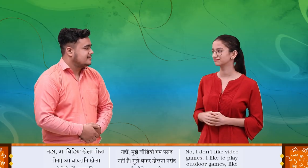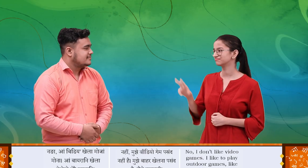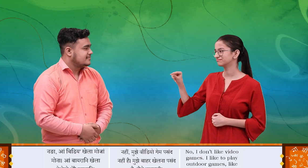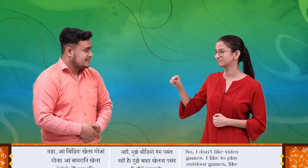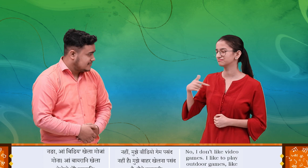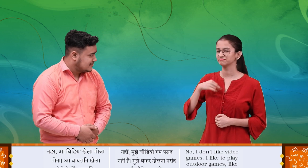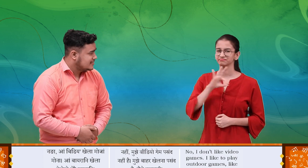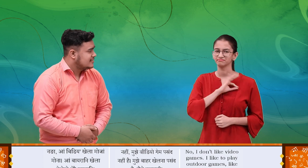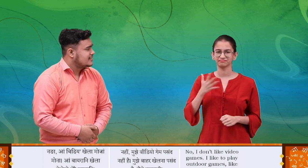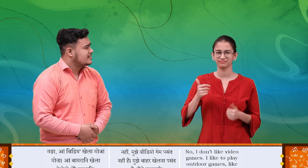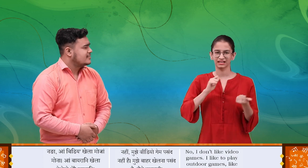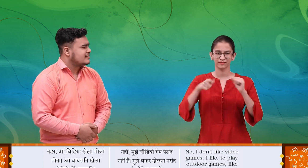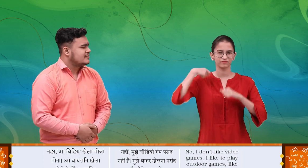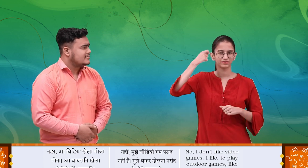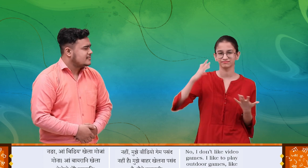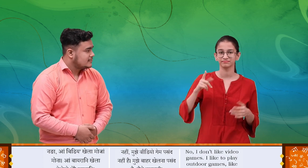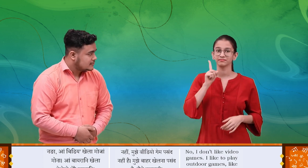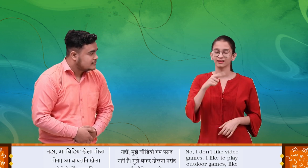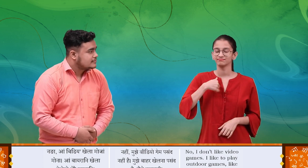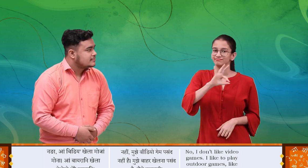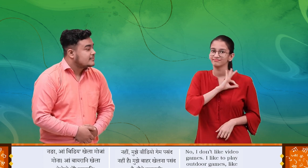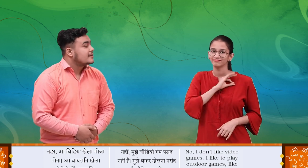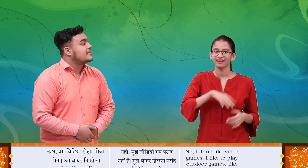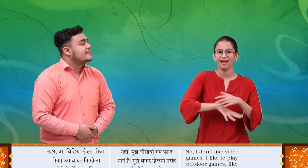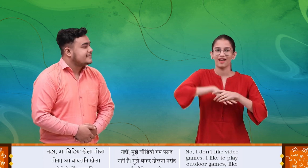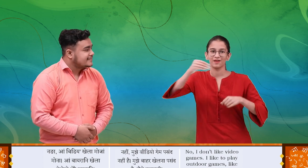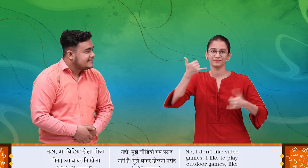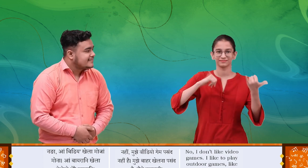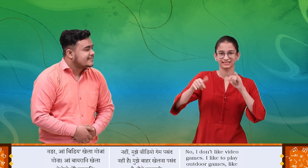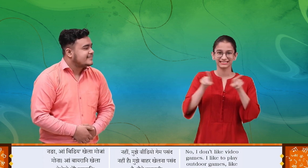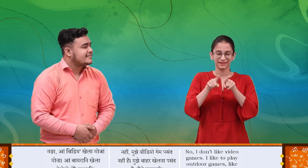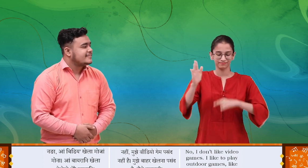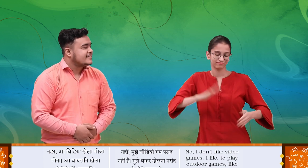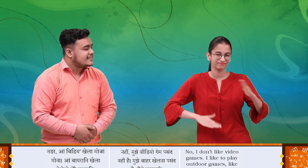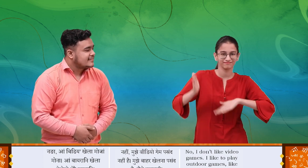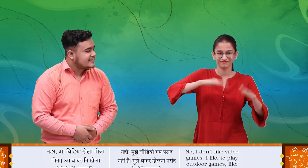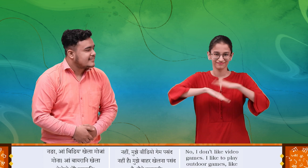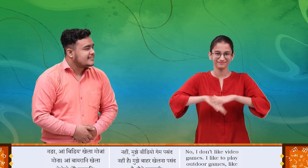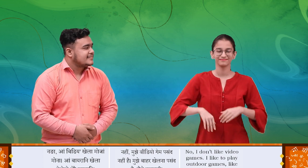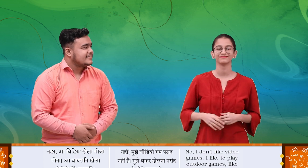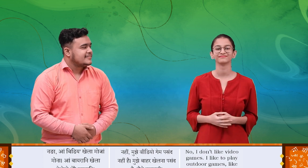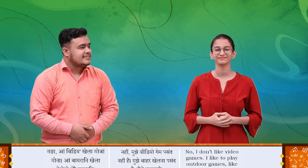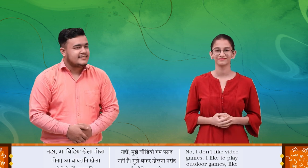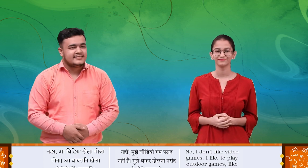Nonga, ang video kela mezang mene. Ang baharani kela geliye zire kabadi.